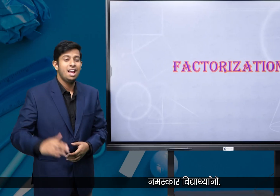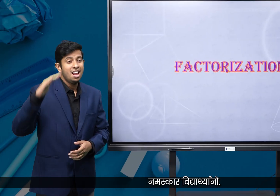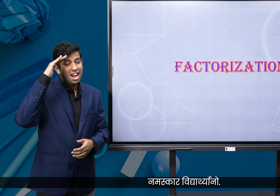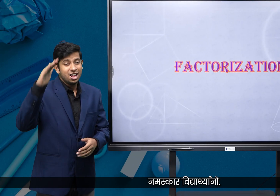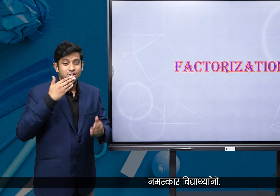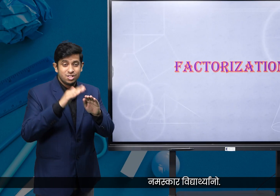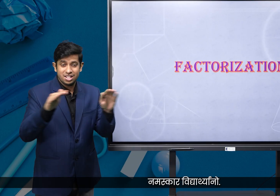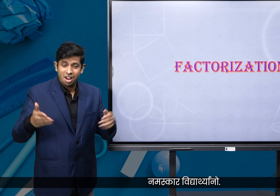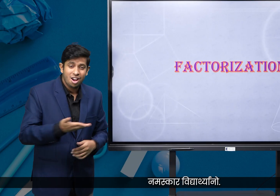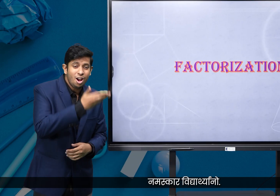विद्यार्थ्यांनो,